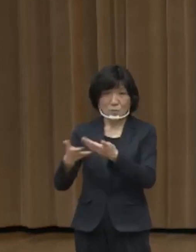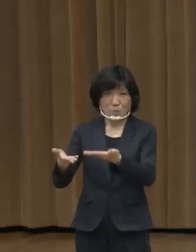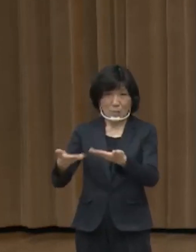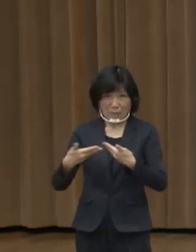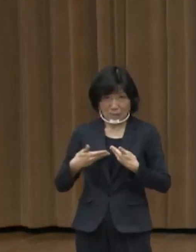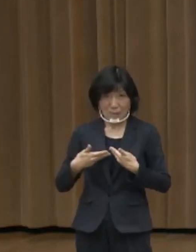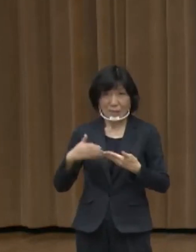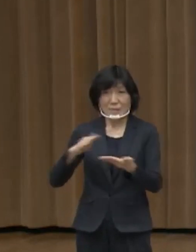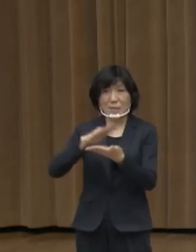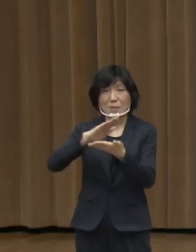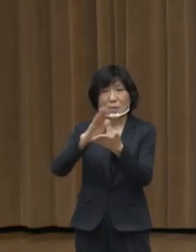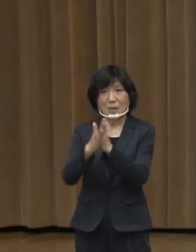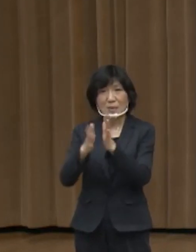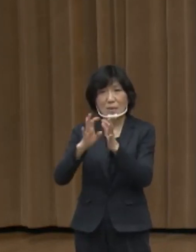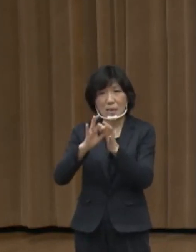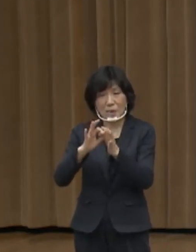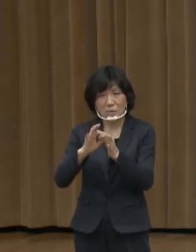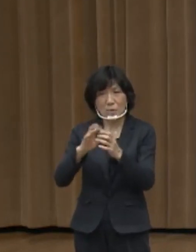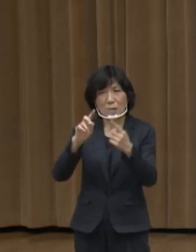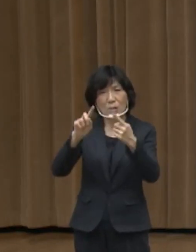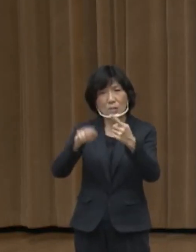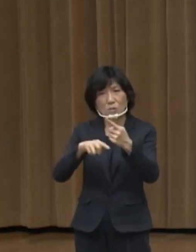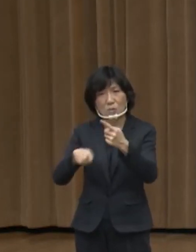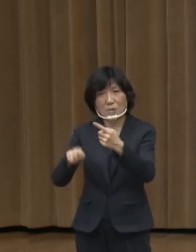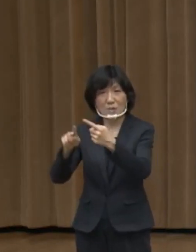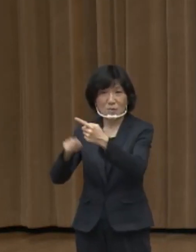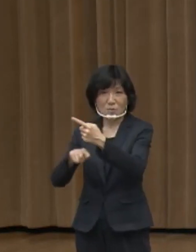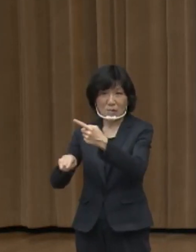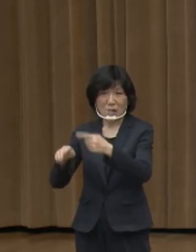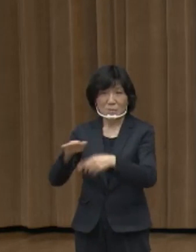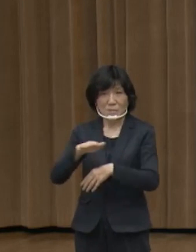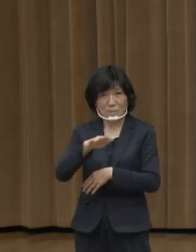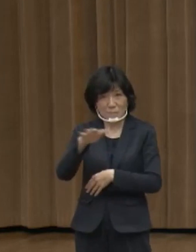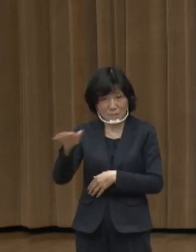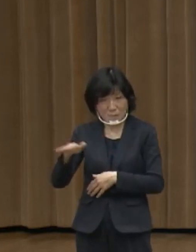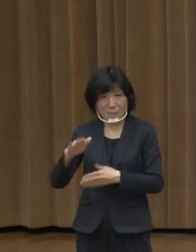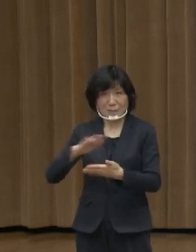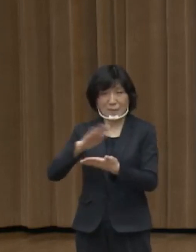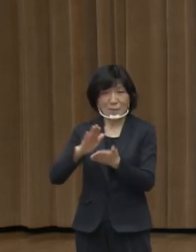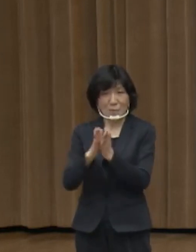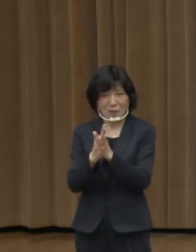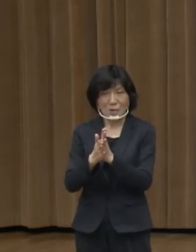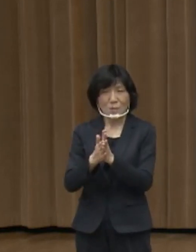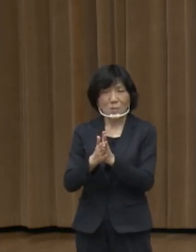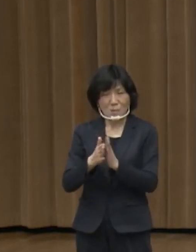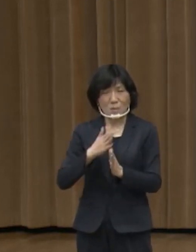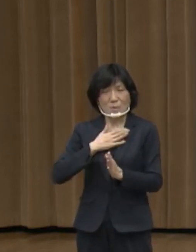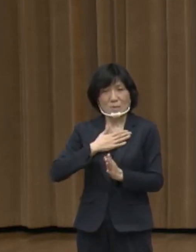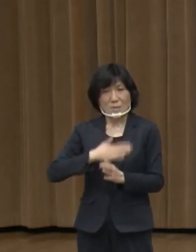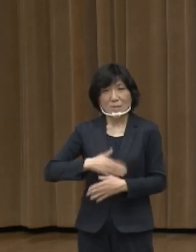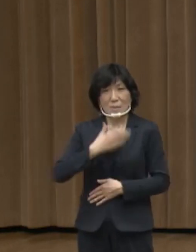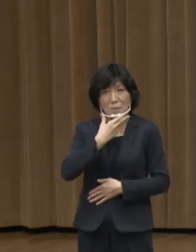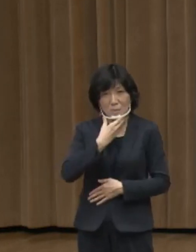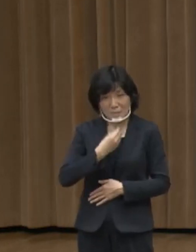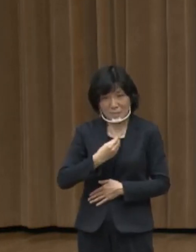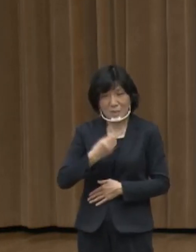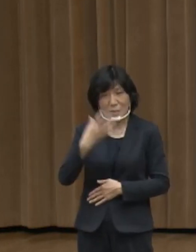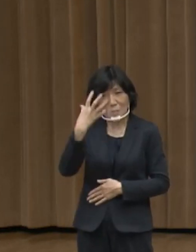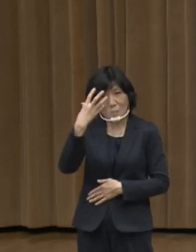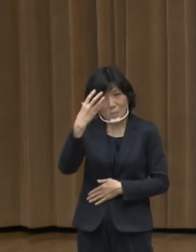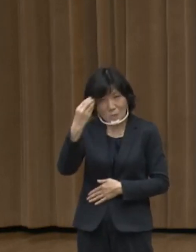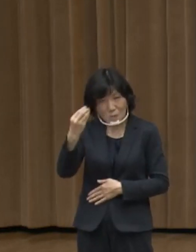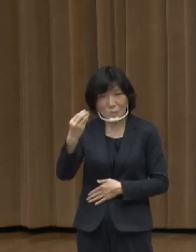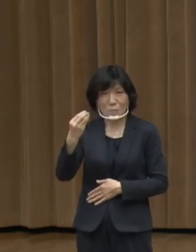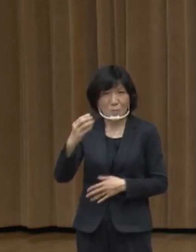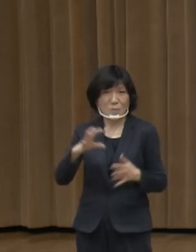て、埼玉に関わる一人一人の方々に改めて埼玉を知って見つめ直していただき、その魅力を未来へ